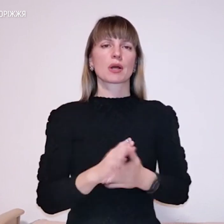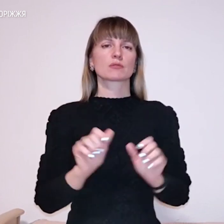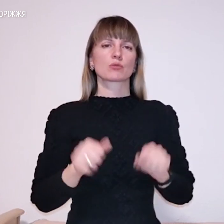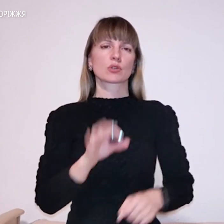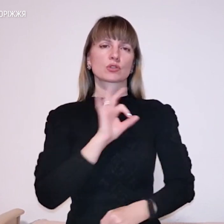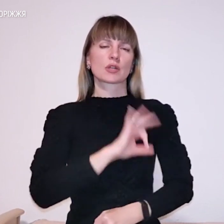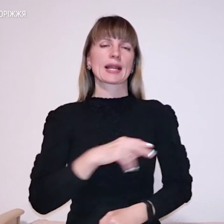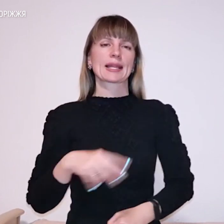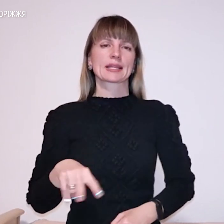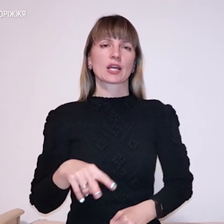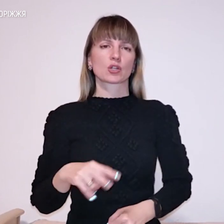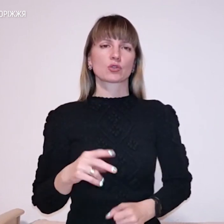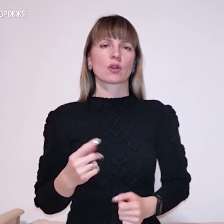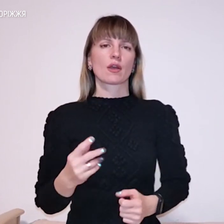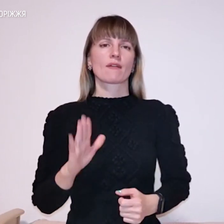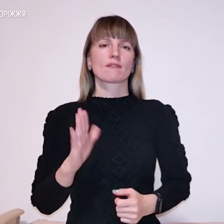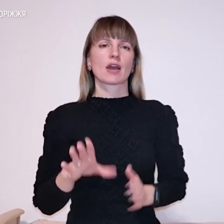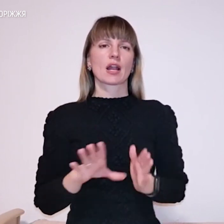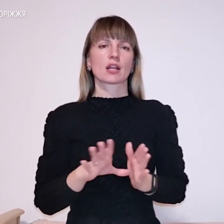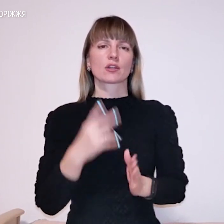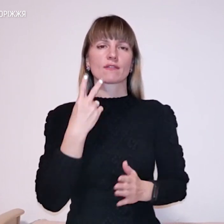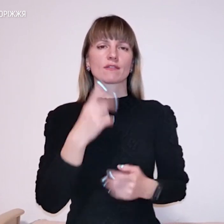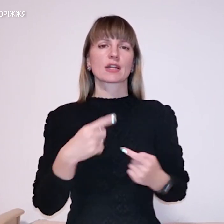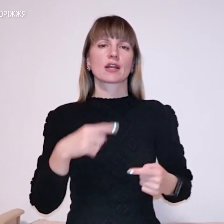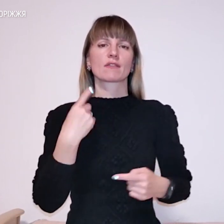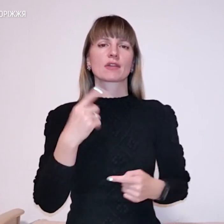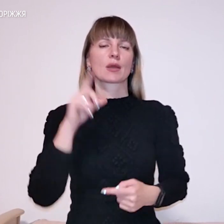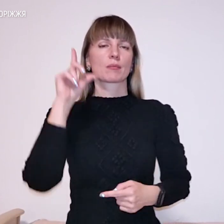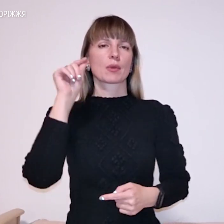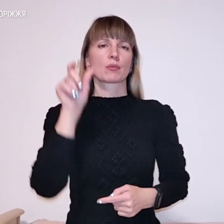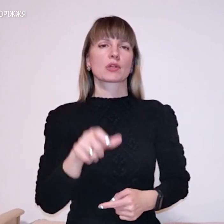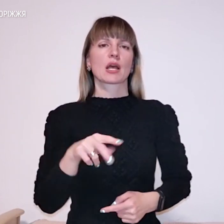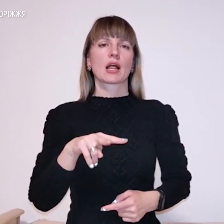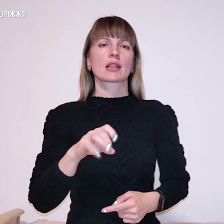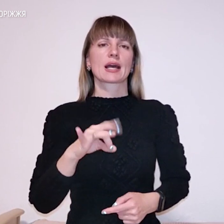користуватися літературою в електронному вигляді, каже бібліотекарка Лариса Маркова.